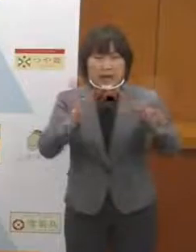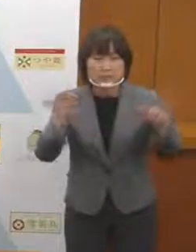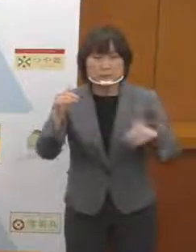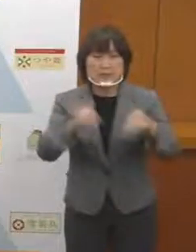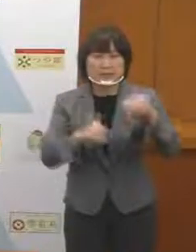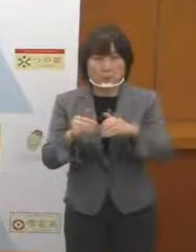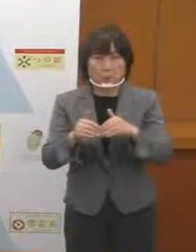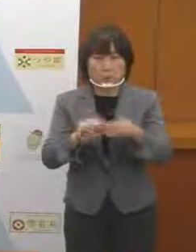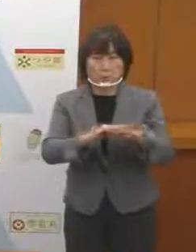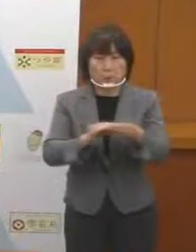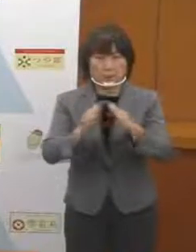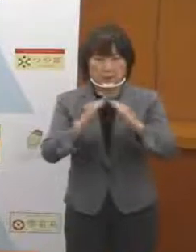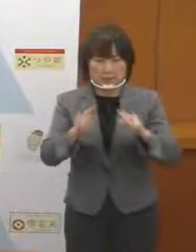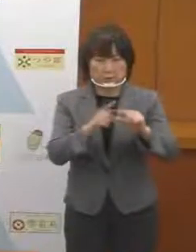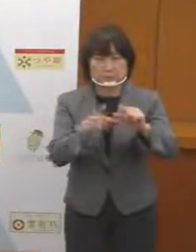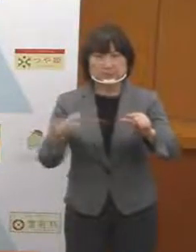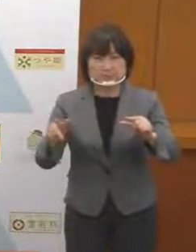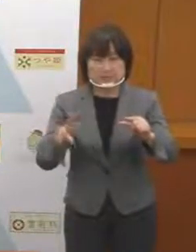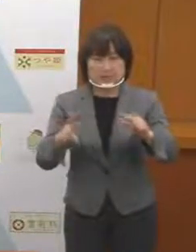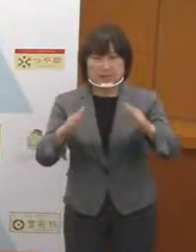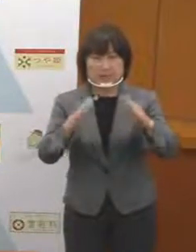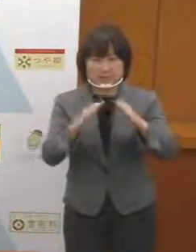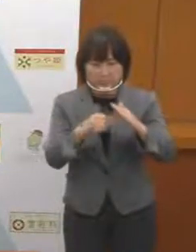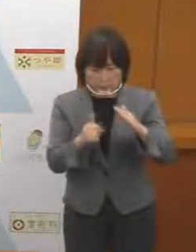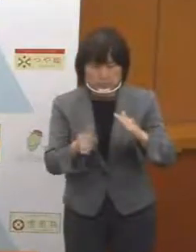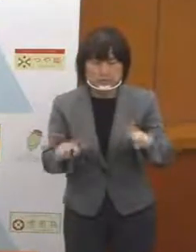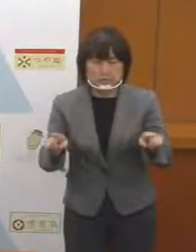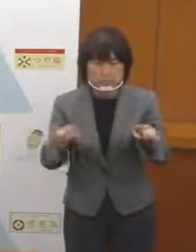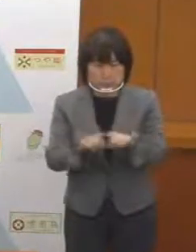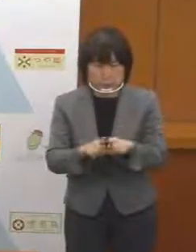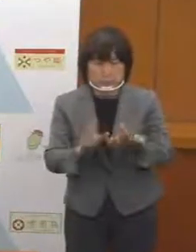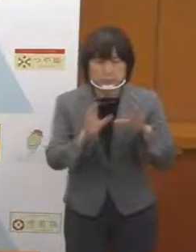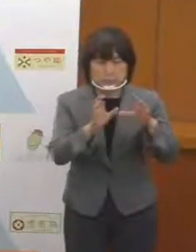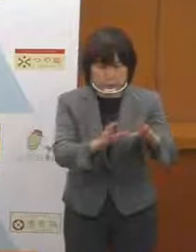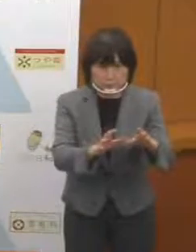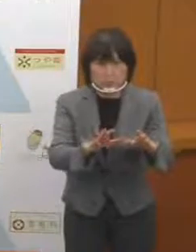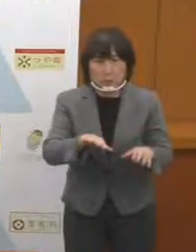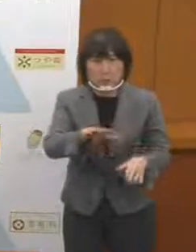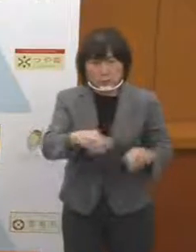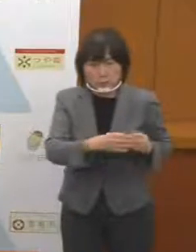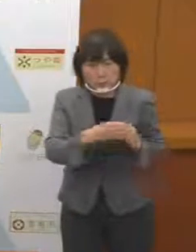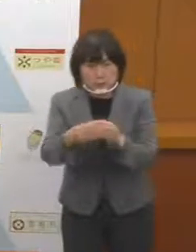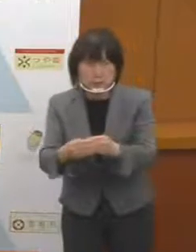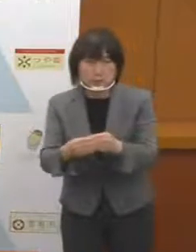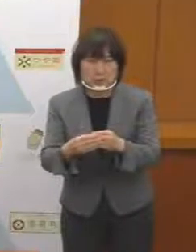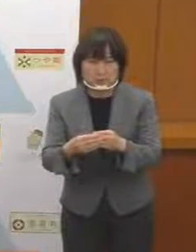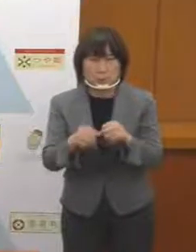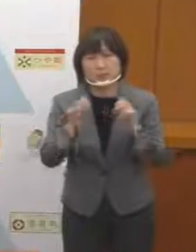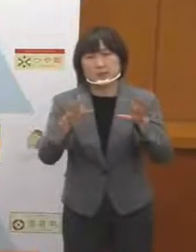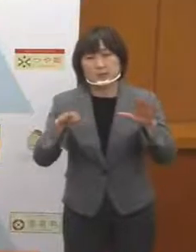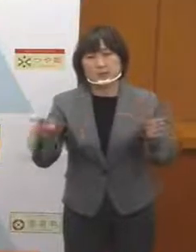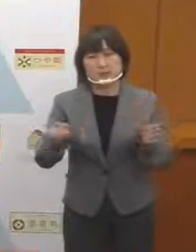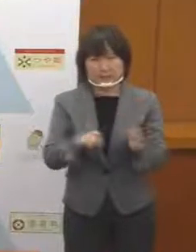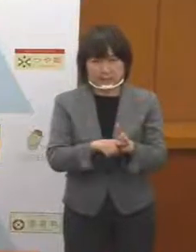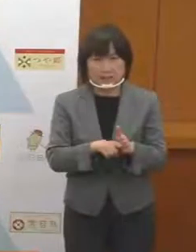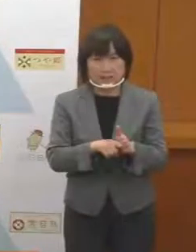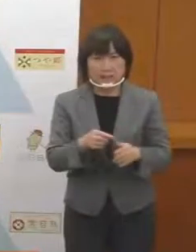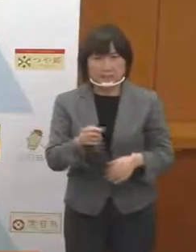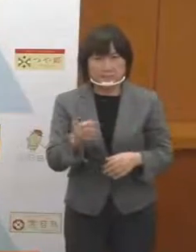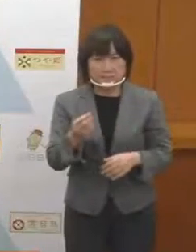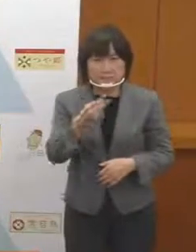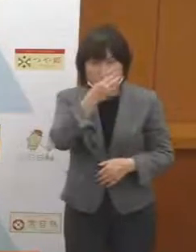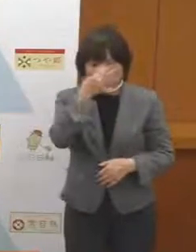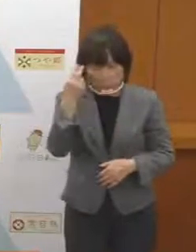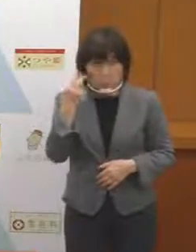中心となって家族ぐるみの投票や子連れ投票を呼びかけてきましたそのほか県内の高校や大学